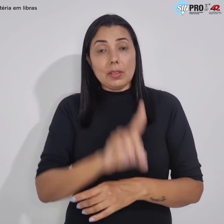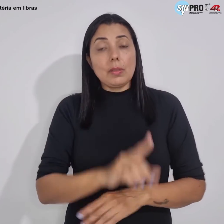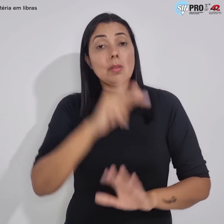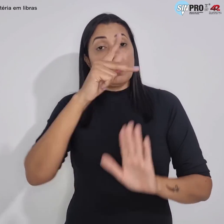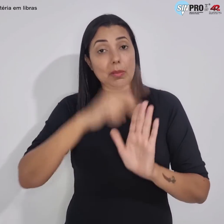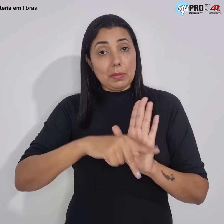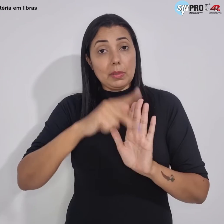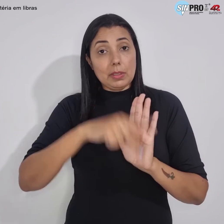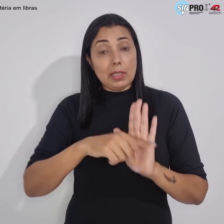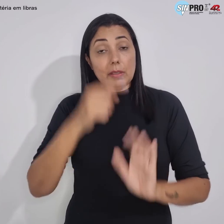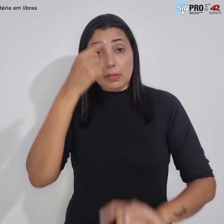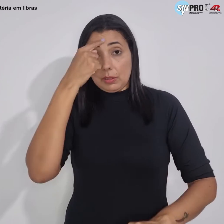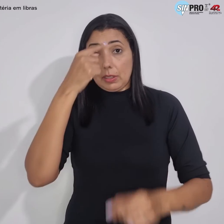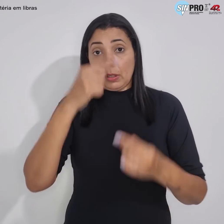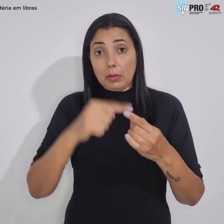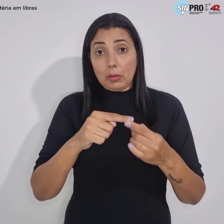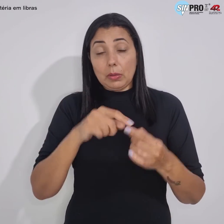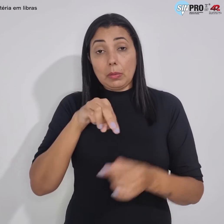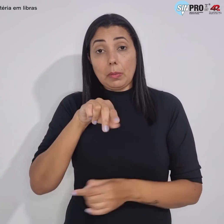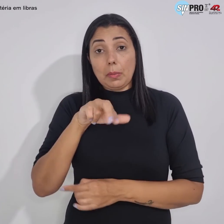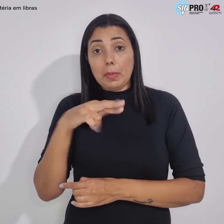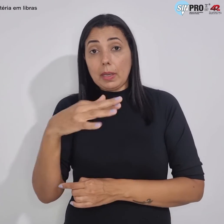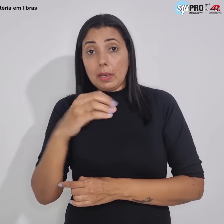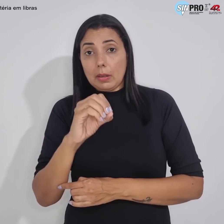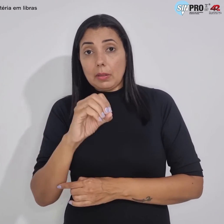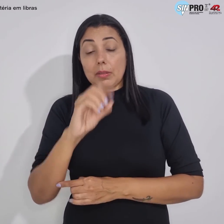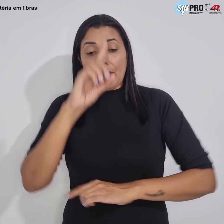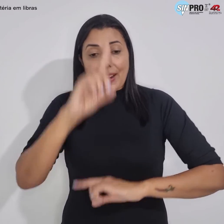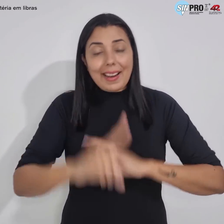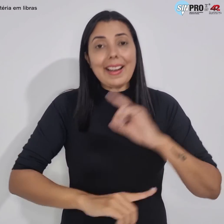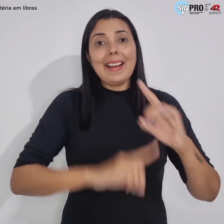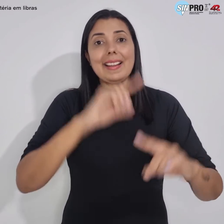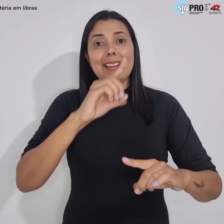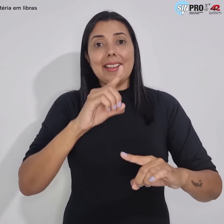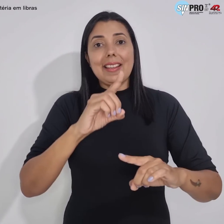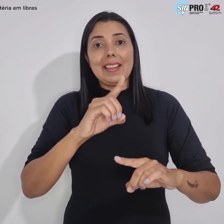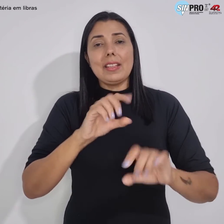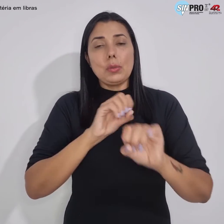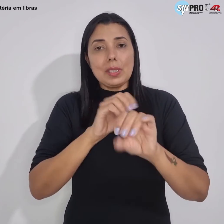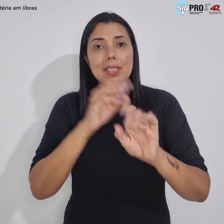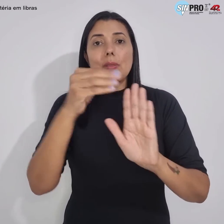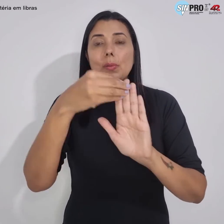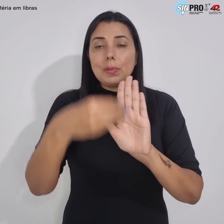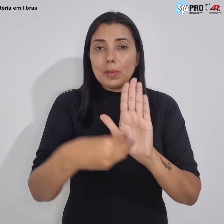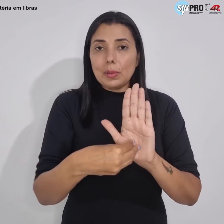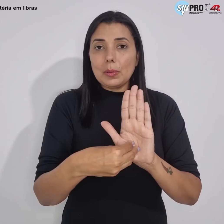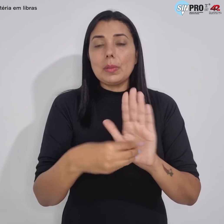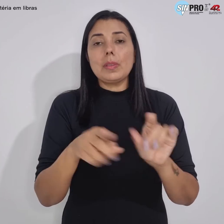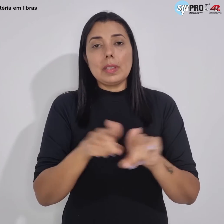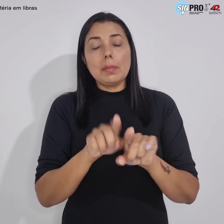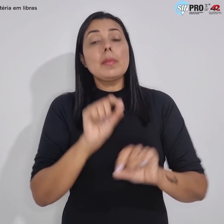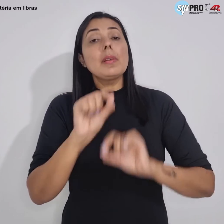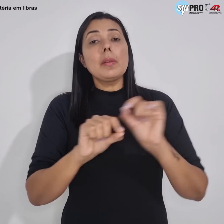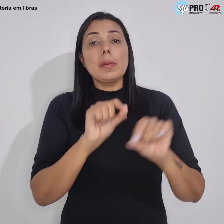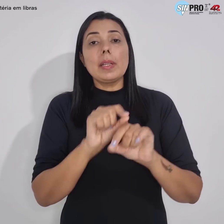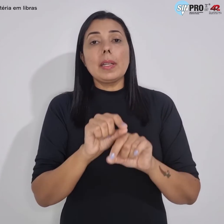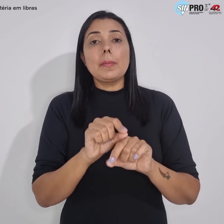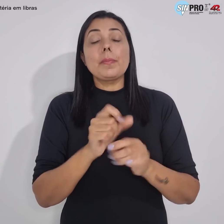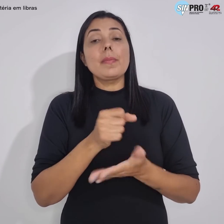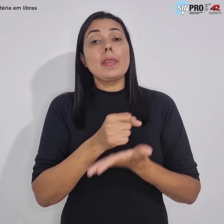projeto, de acordo com Marcos, vai além do reforço no conteúdo. Consiste em auxiliar